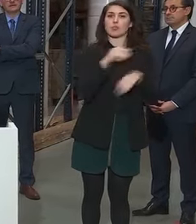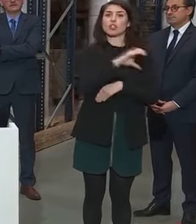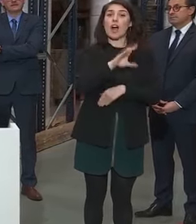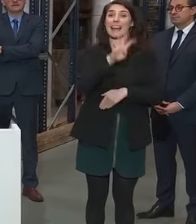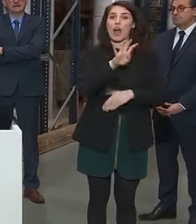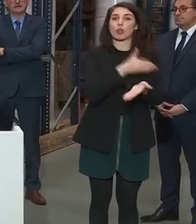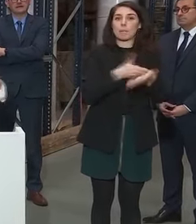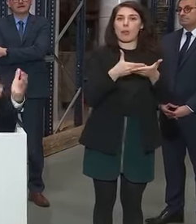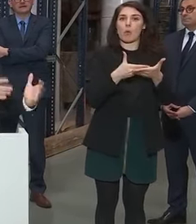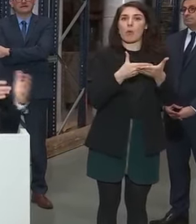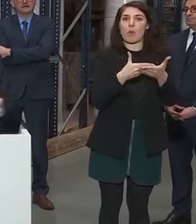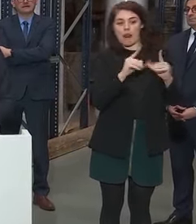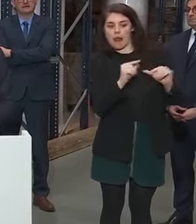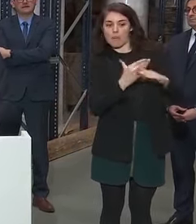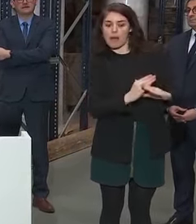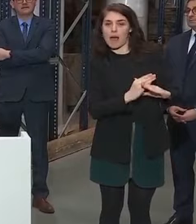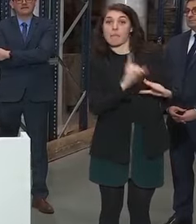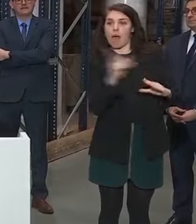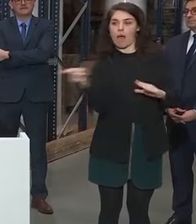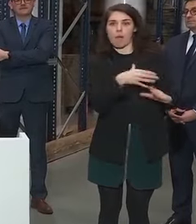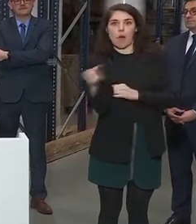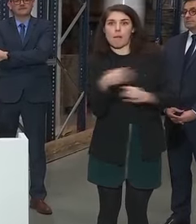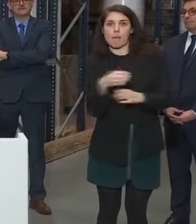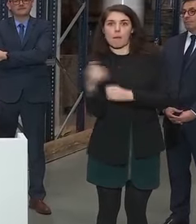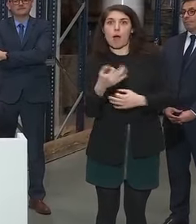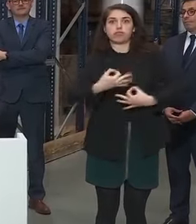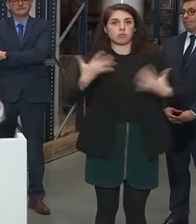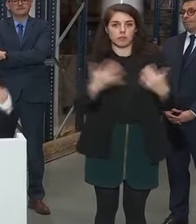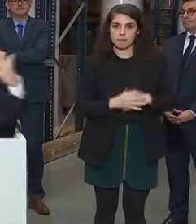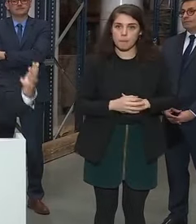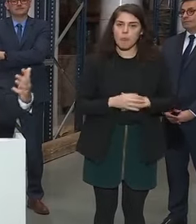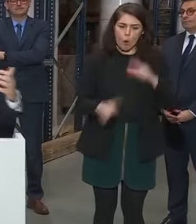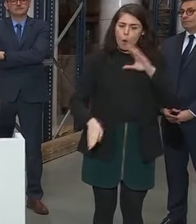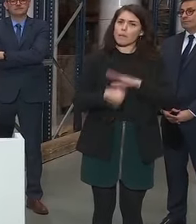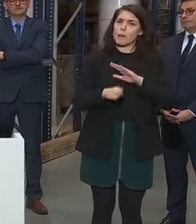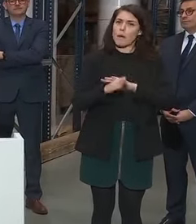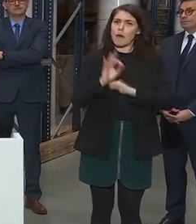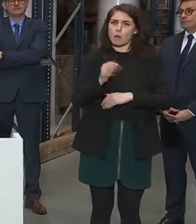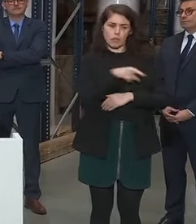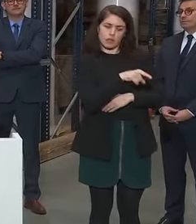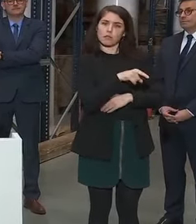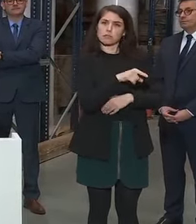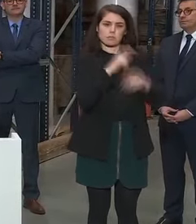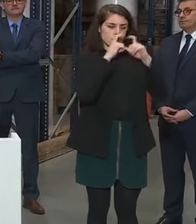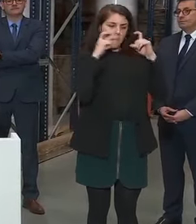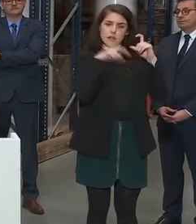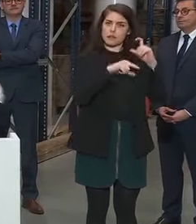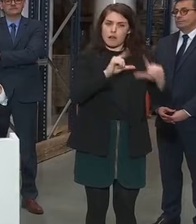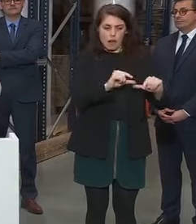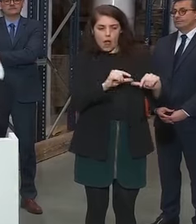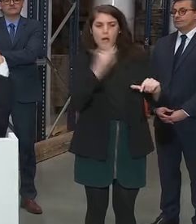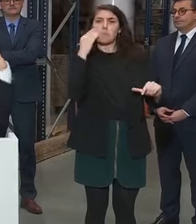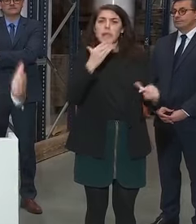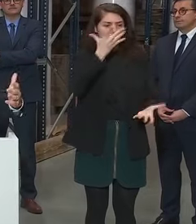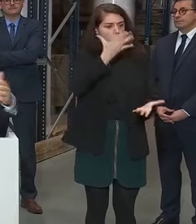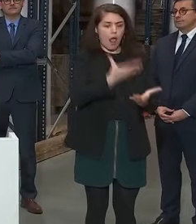au fond une certitude qui avait présidé au choix passé, qui était que ces masques, on pouvait les importer très facilement, qu'ils étaient